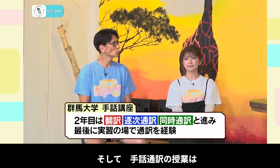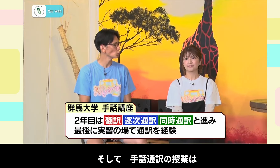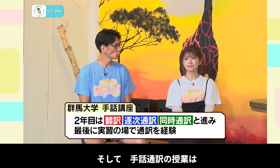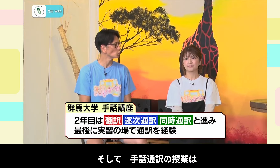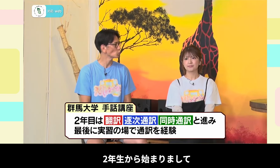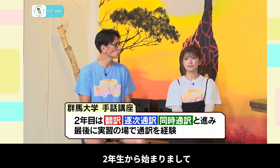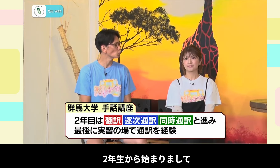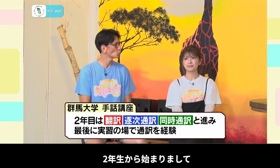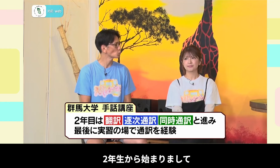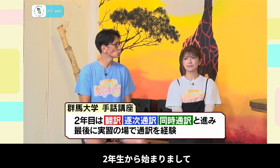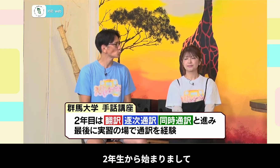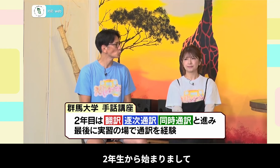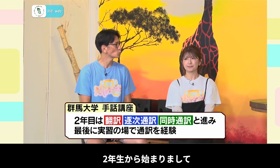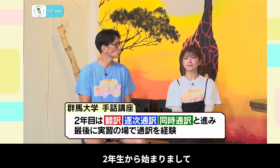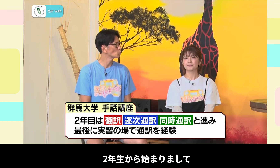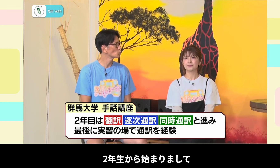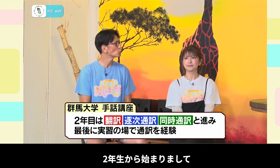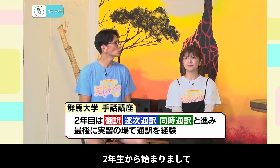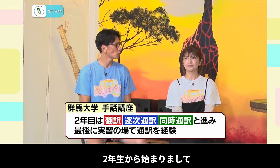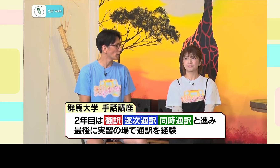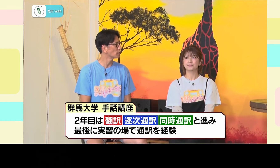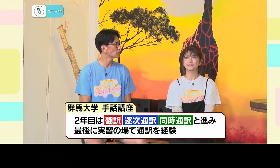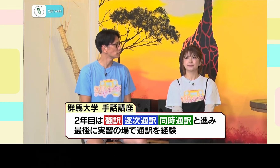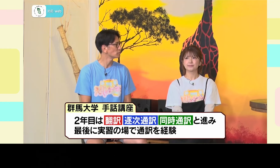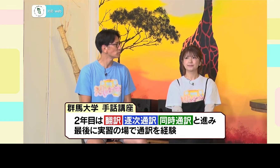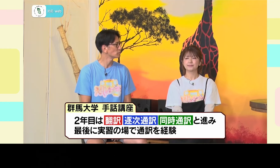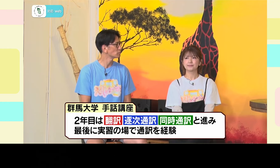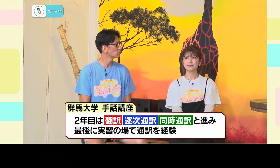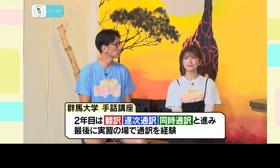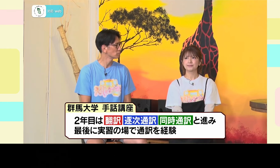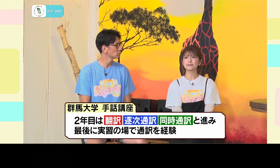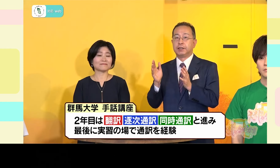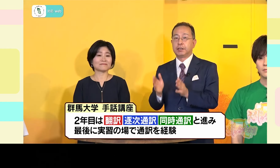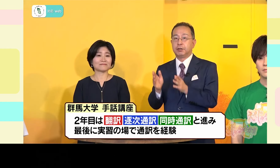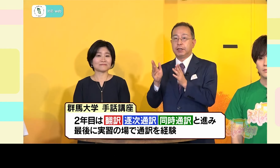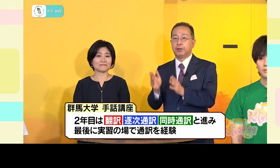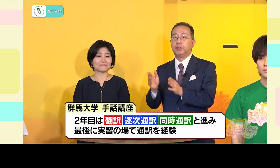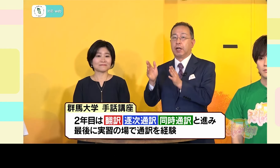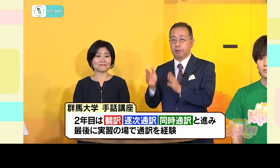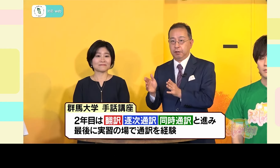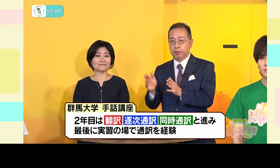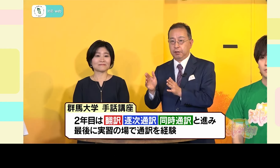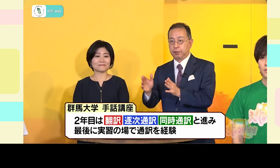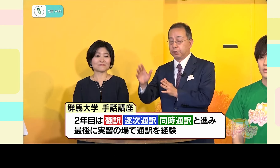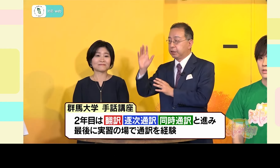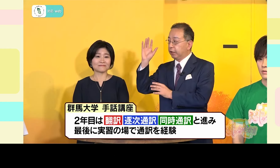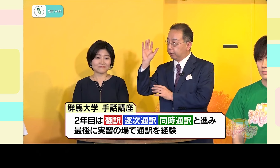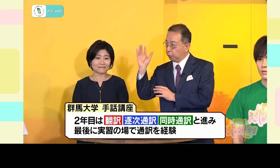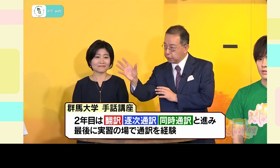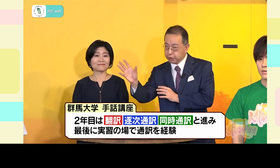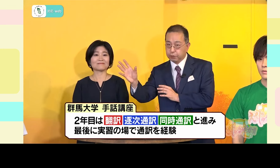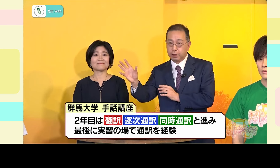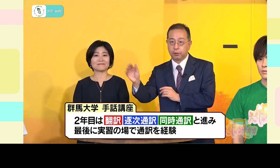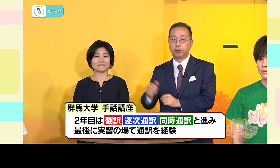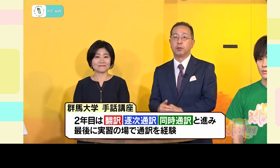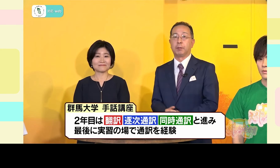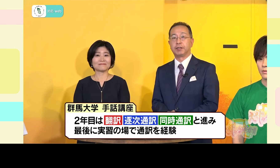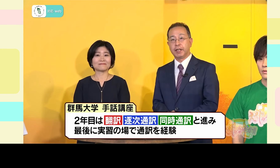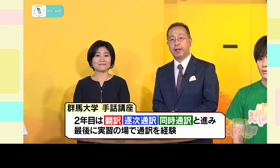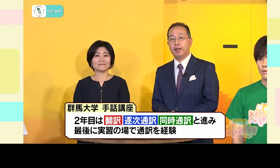ども、2年生から始まりまして、まずは翻訳、逐次通訳、そして同時通訳と進みまして、